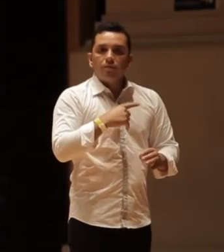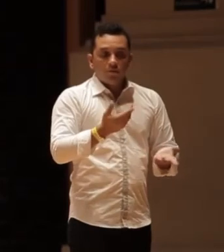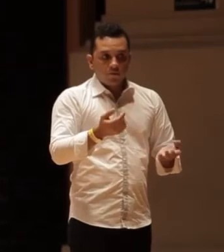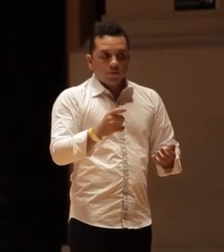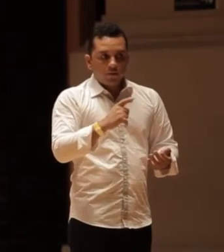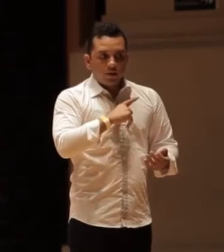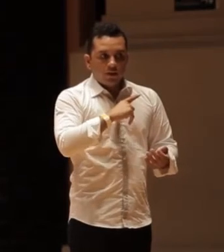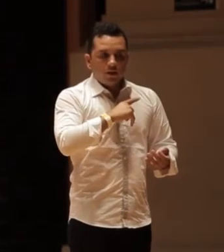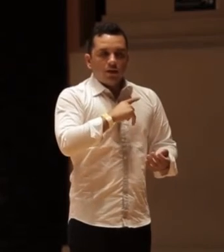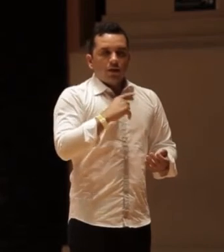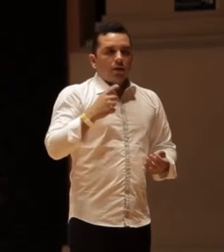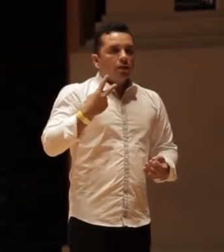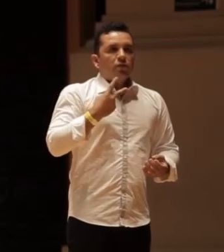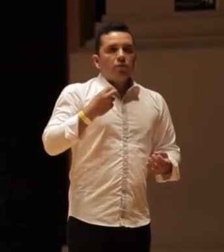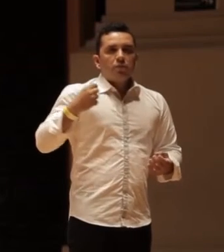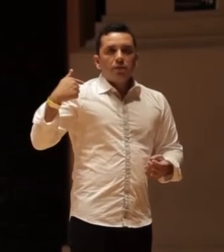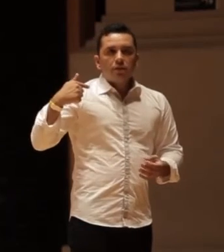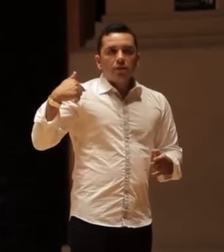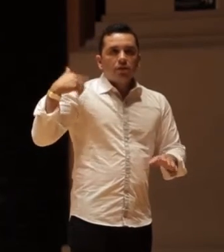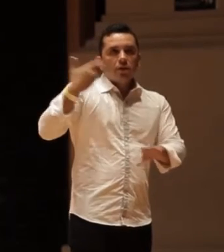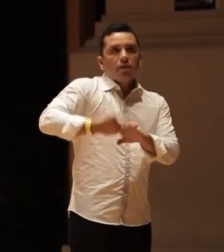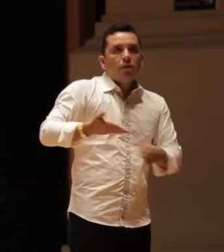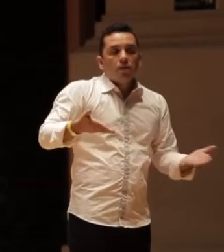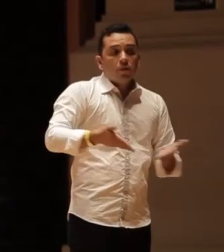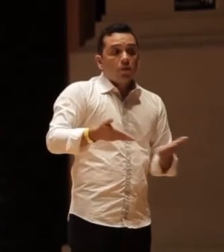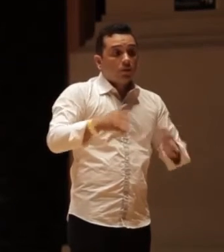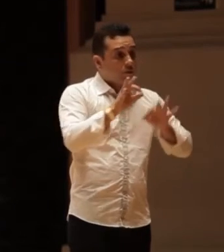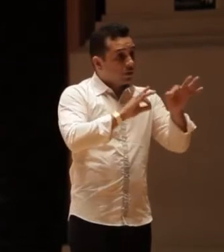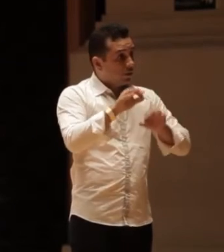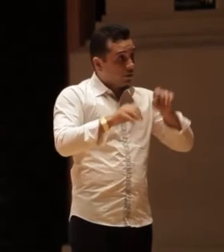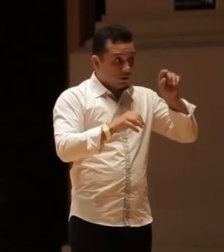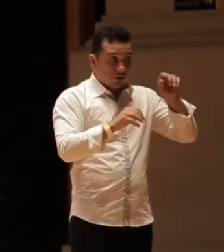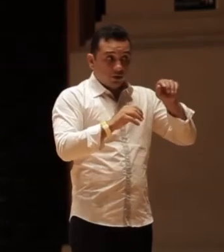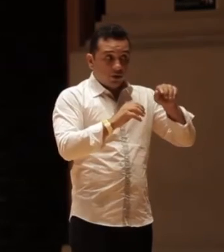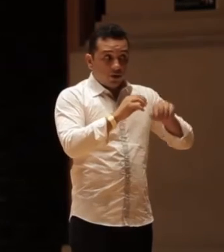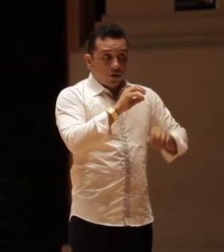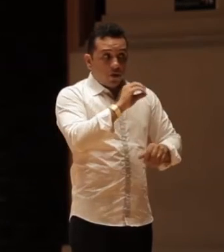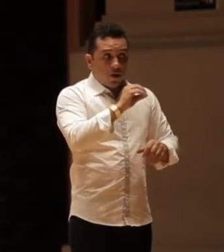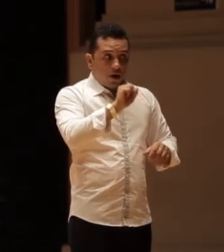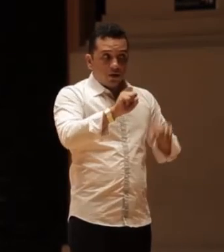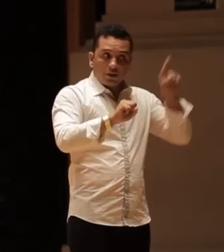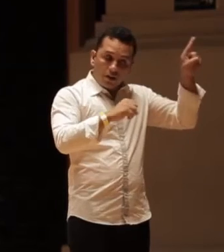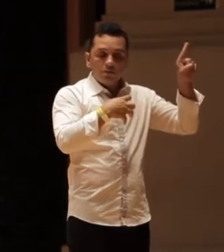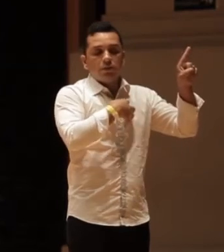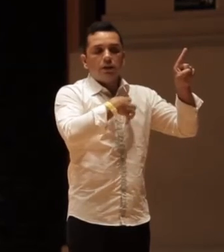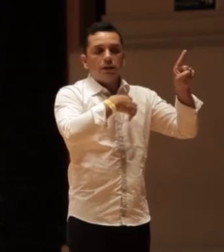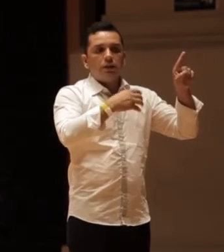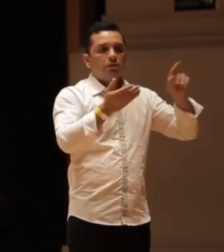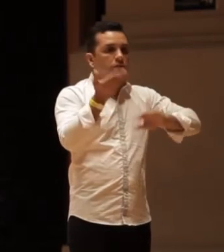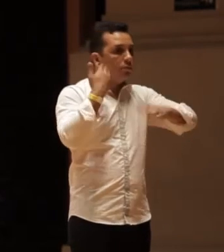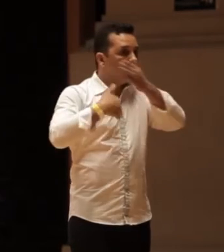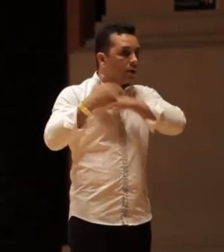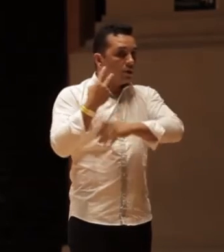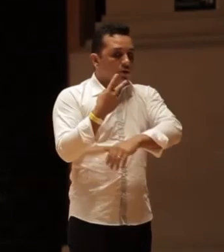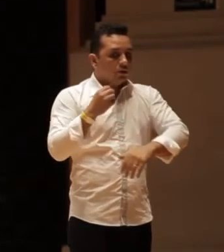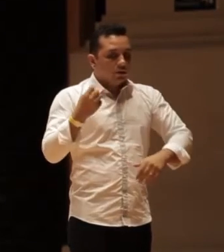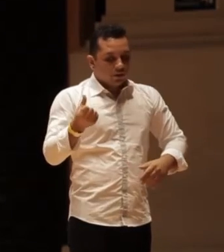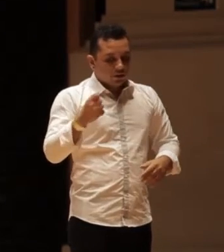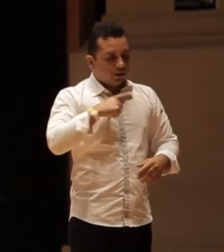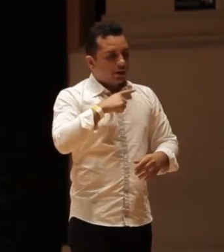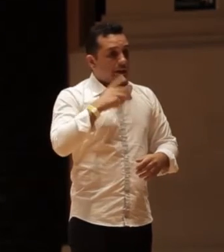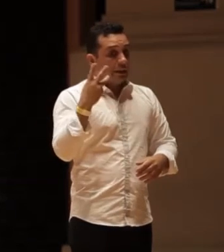tomamos 2007 pra cá o problema do oeste na bahia tinha em 2006 30 entidades qualificadas